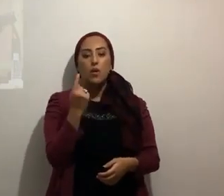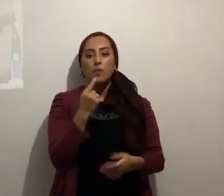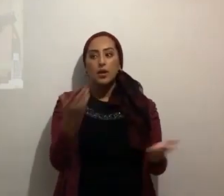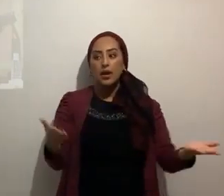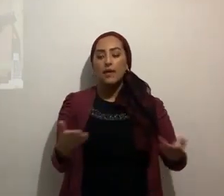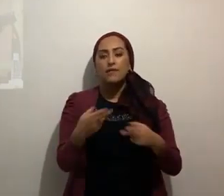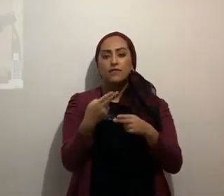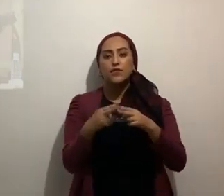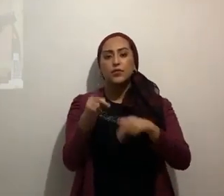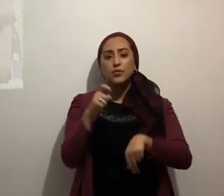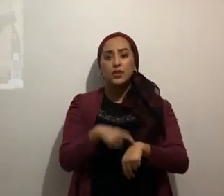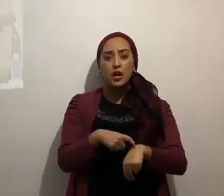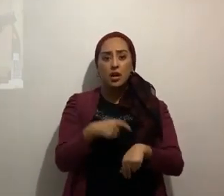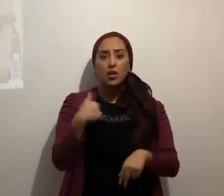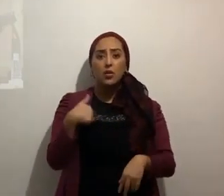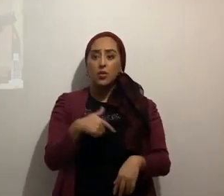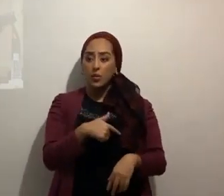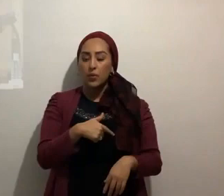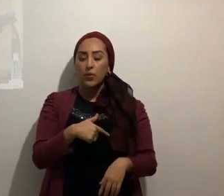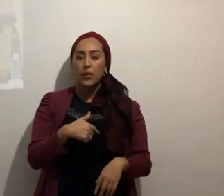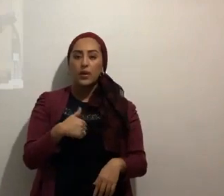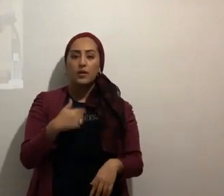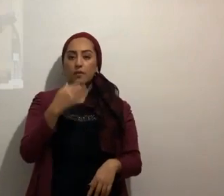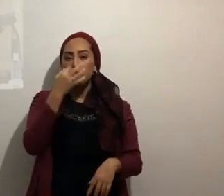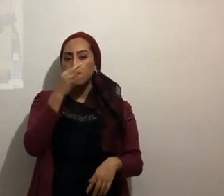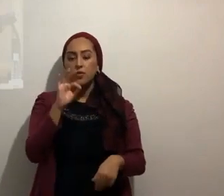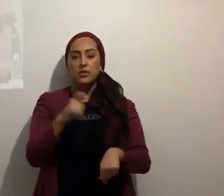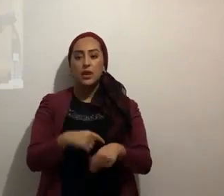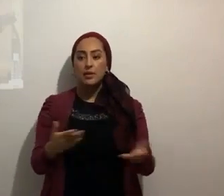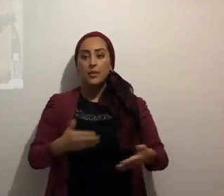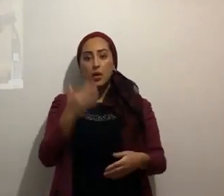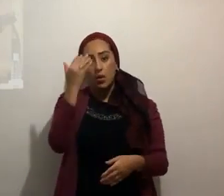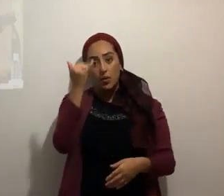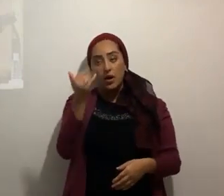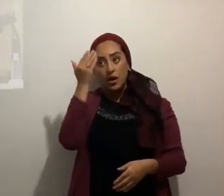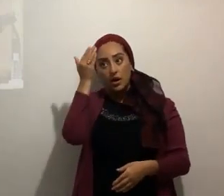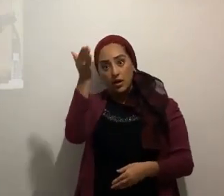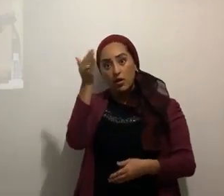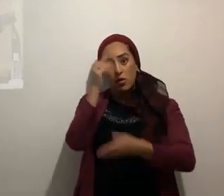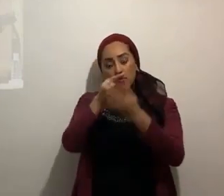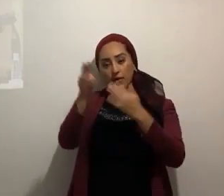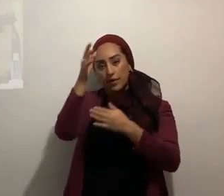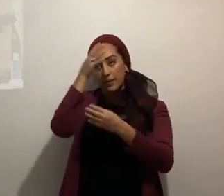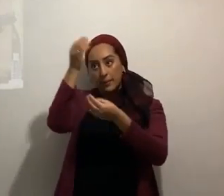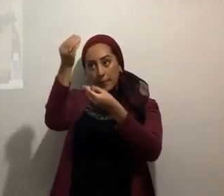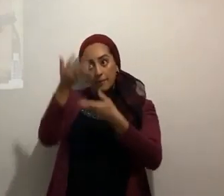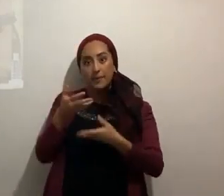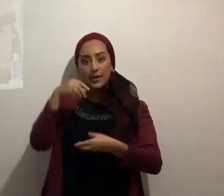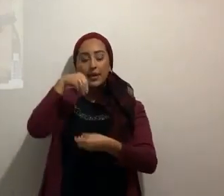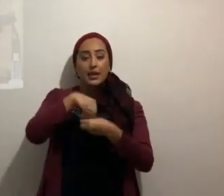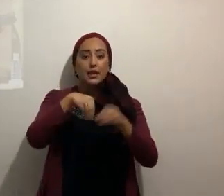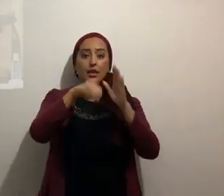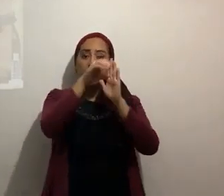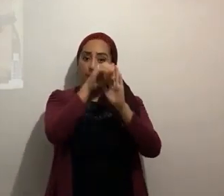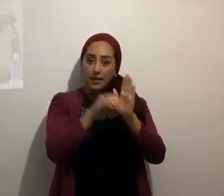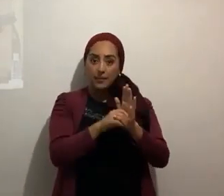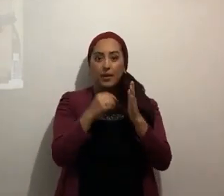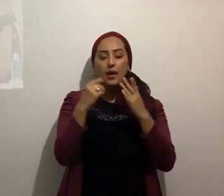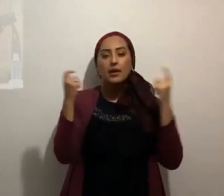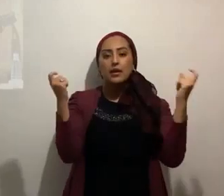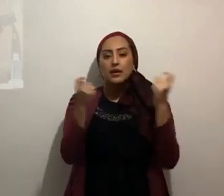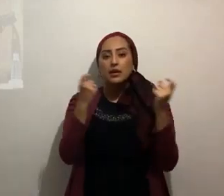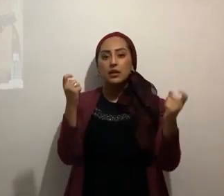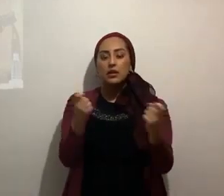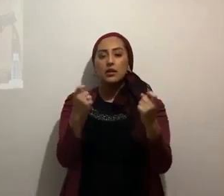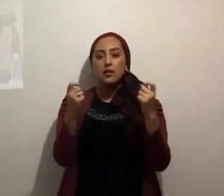pasajeros, que somos peregrinos. Por eso el Eterno nos manda el mandamiento de celebrar la fiesta